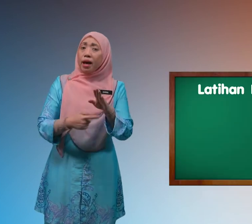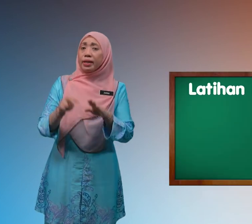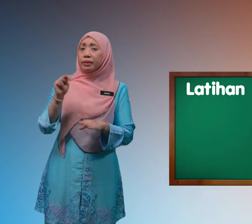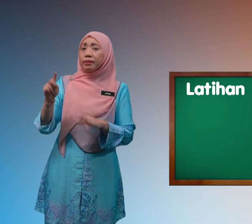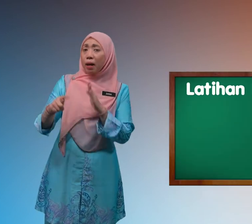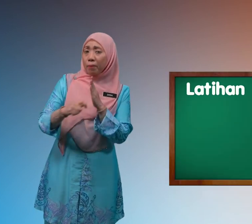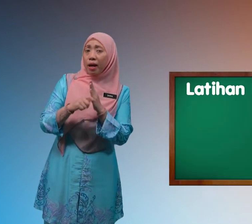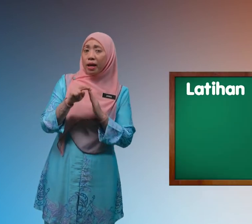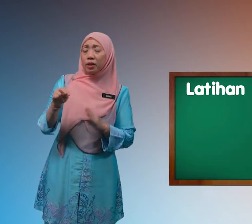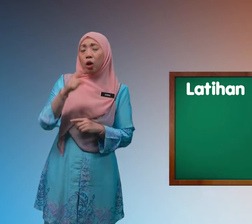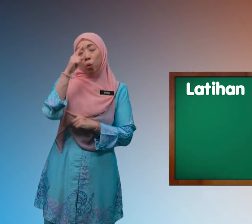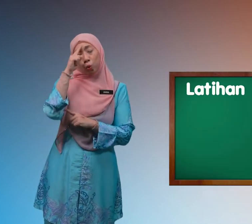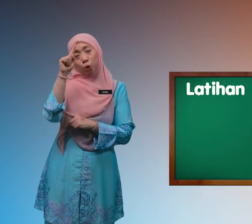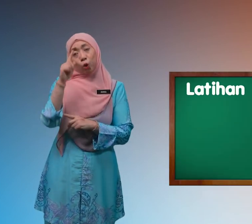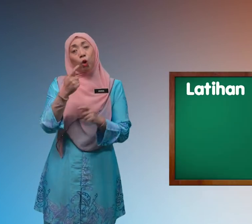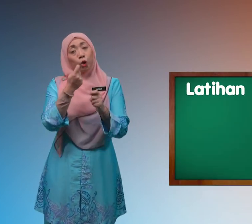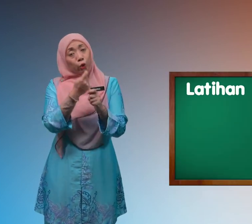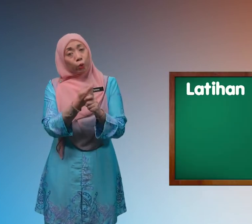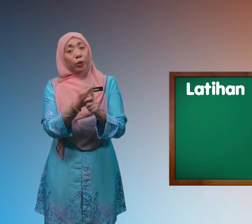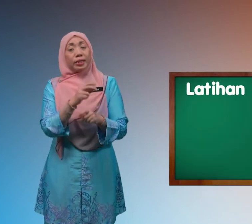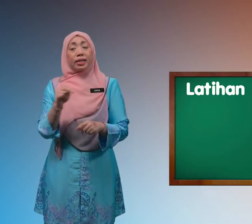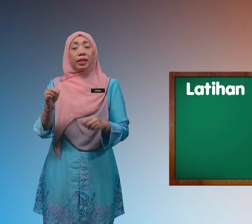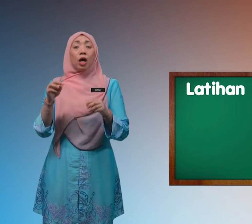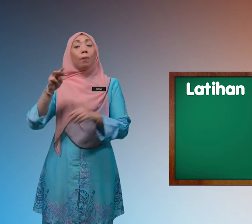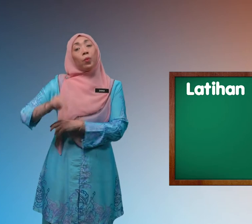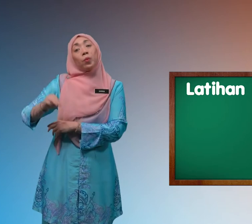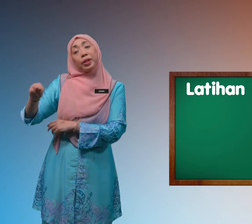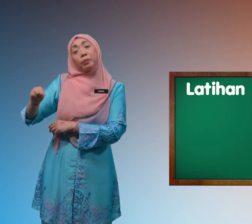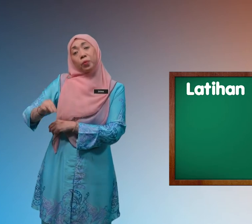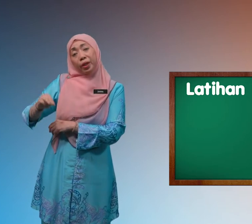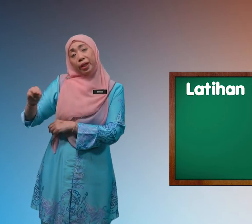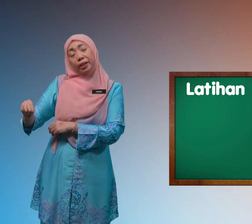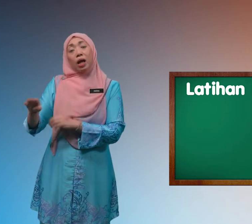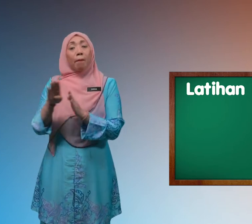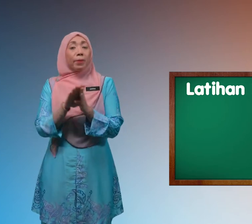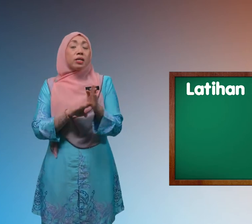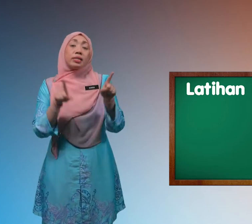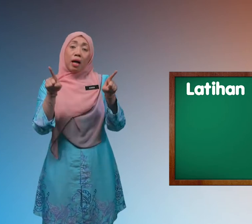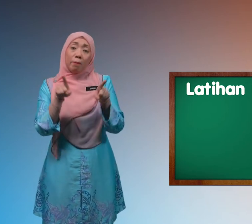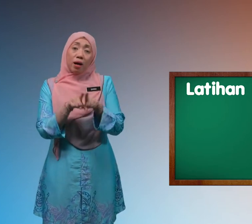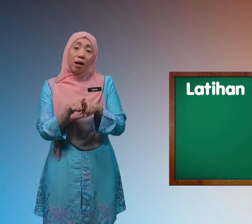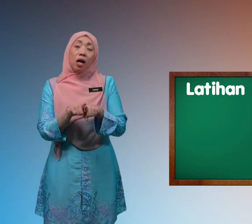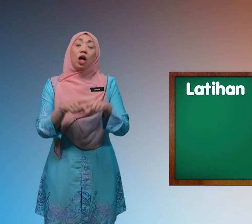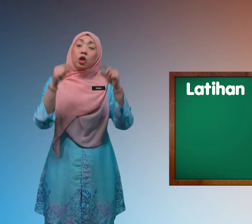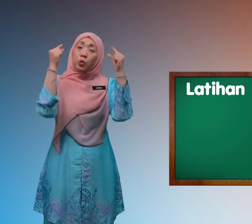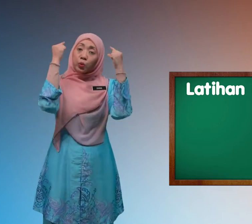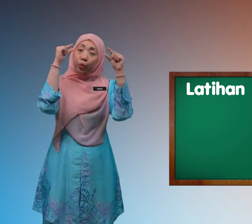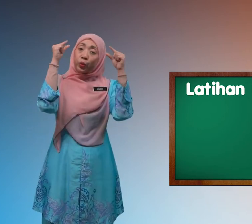Latihan tambahan untuk tugasan murid-murid bersama